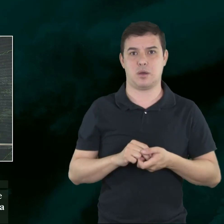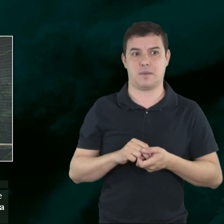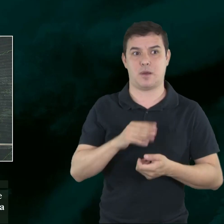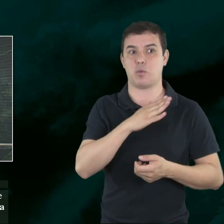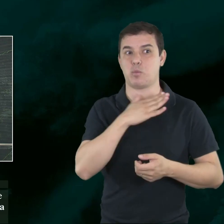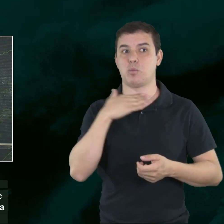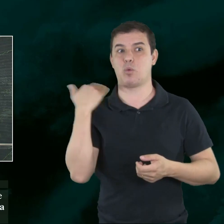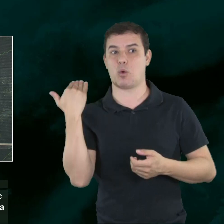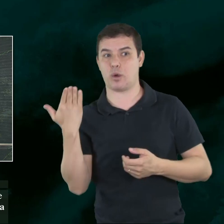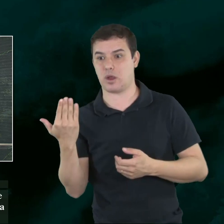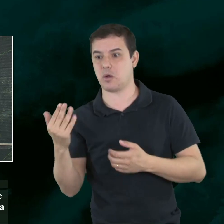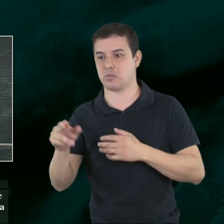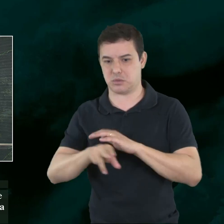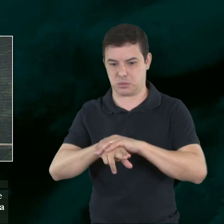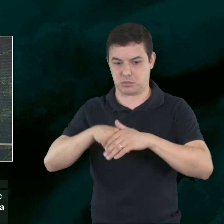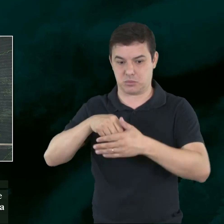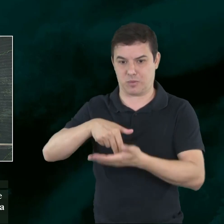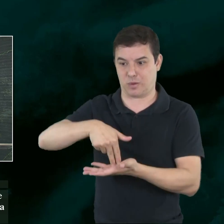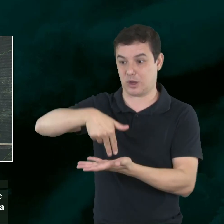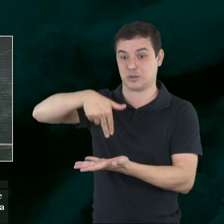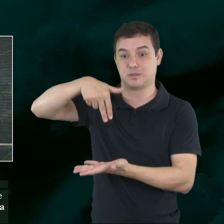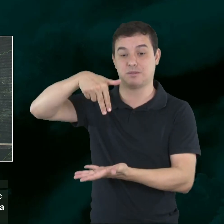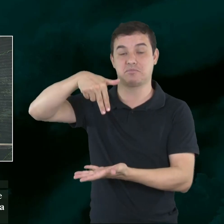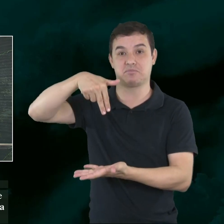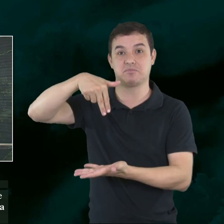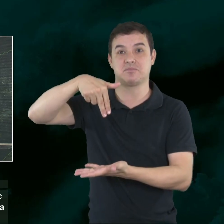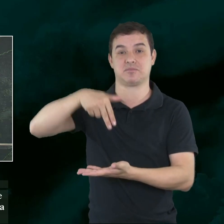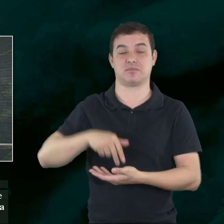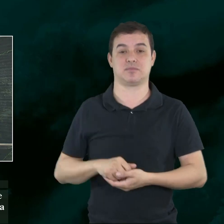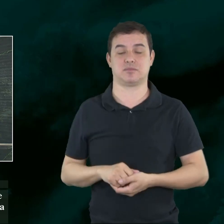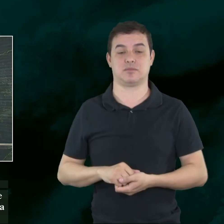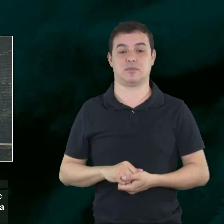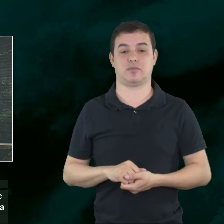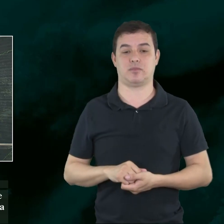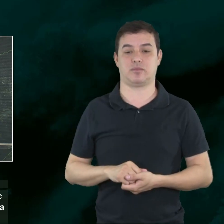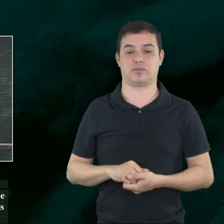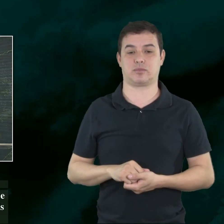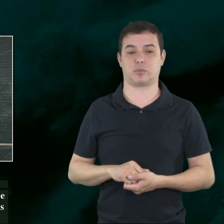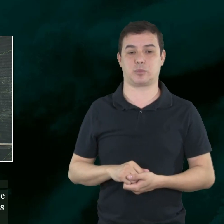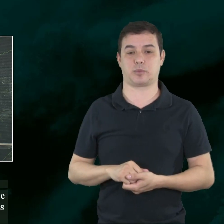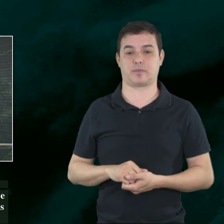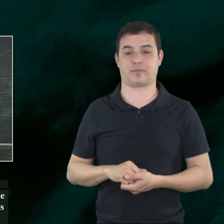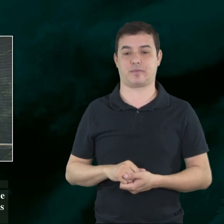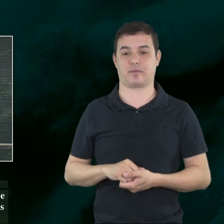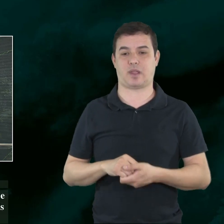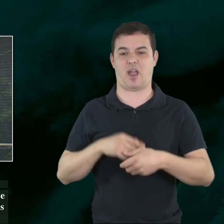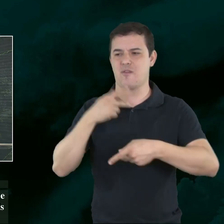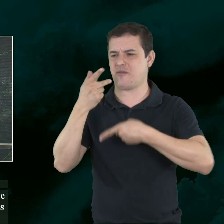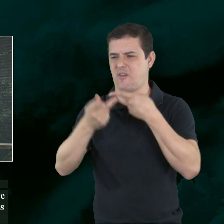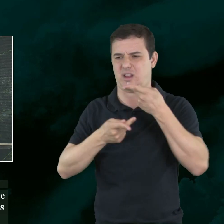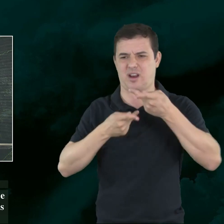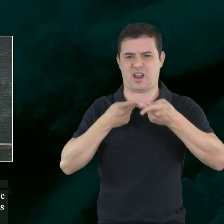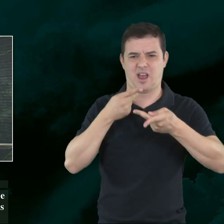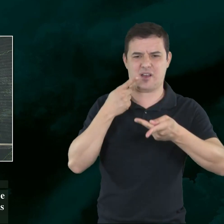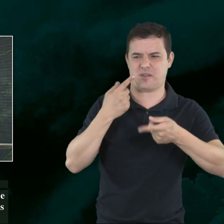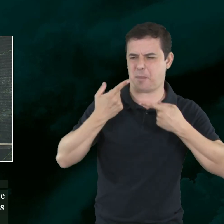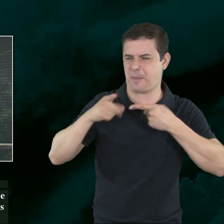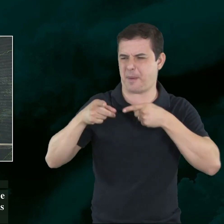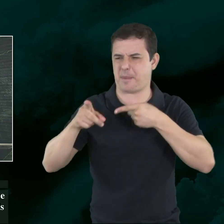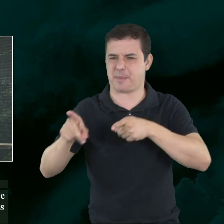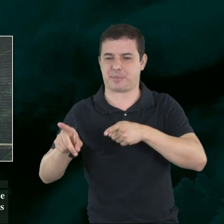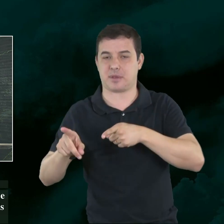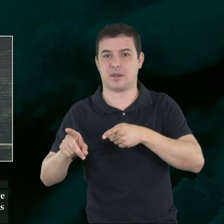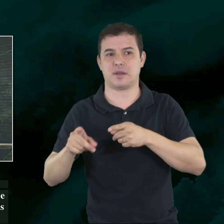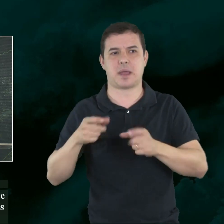Aqui chega no versículo 5, foi-lhe dada uma boca que proferia arrogâncias e blasfêmias,